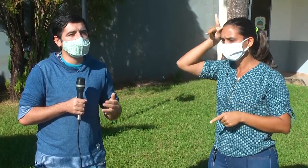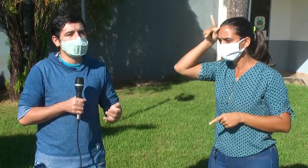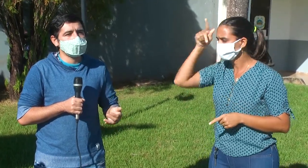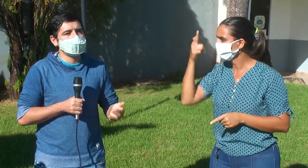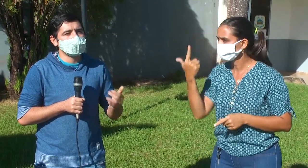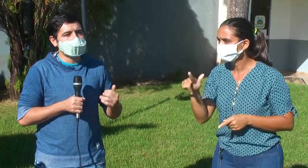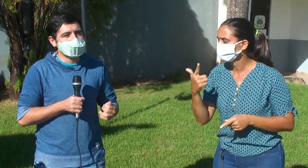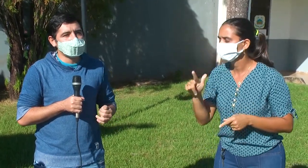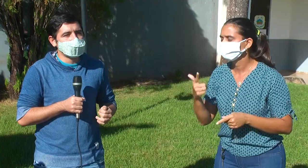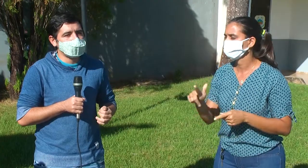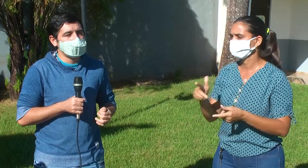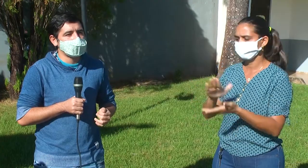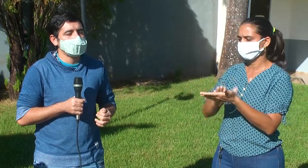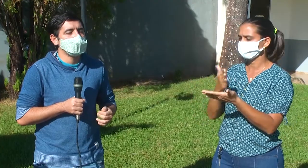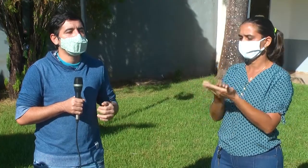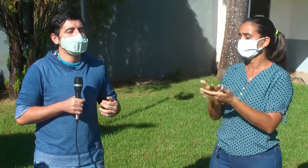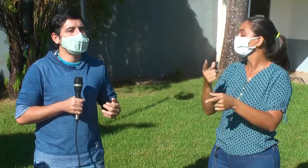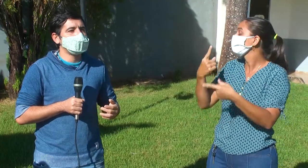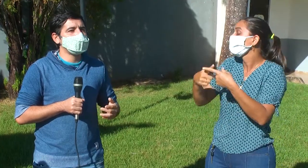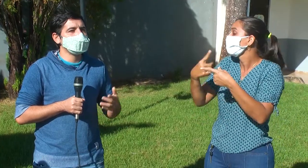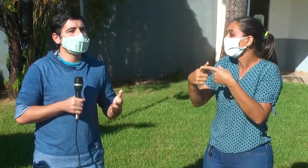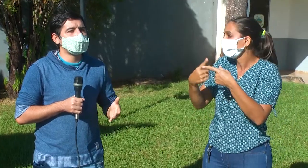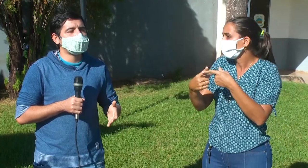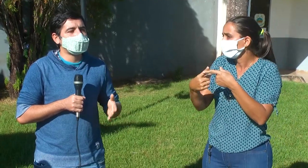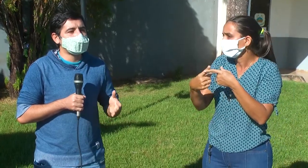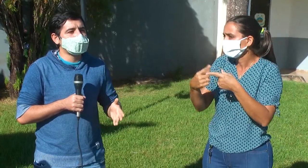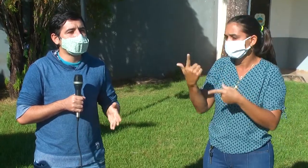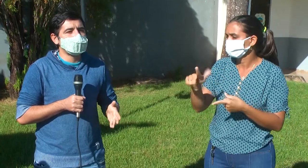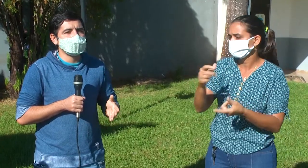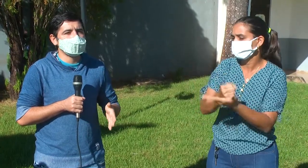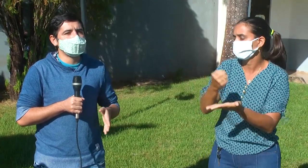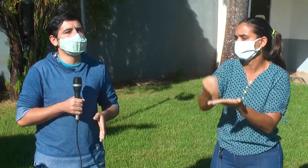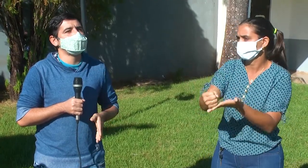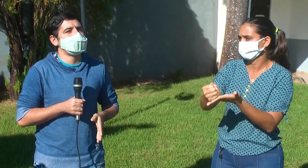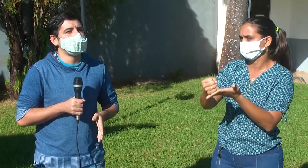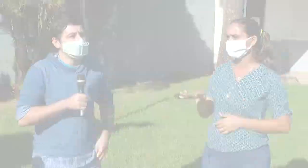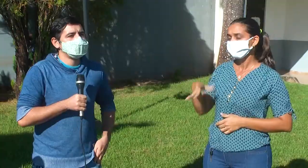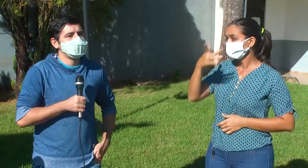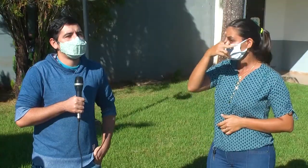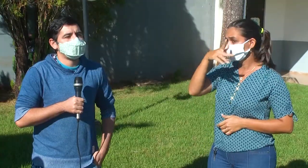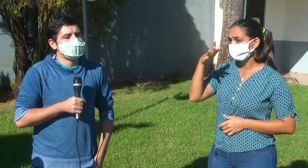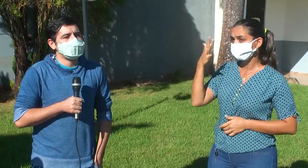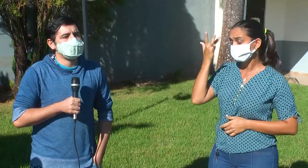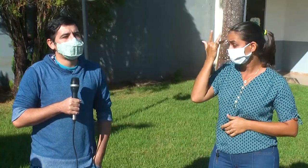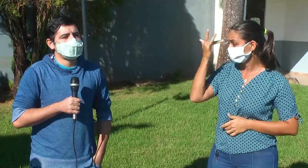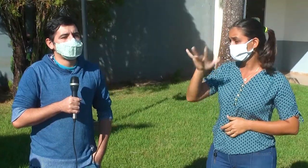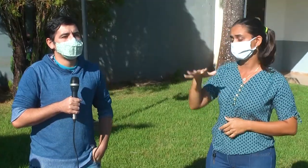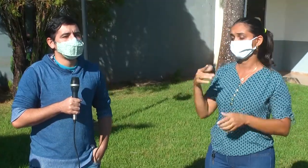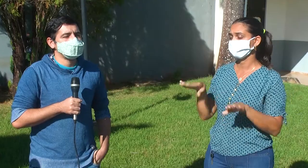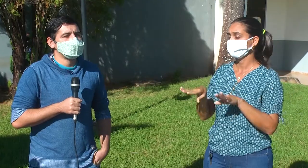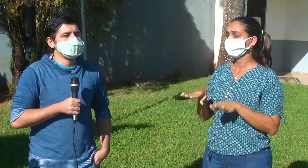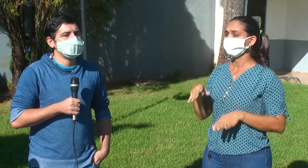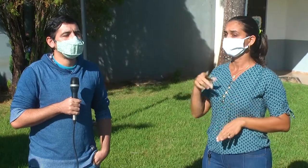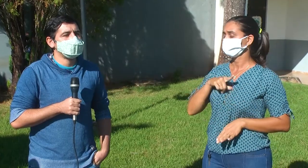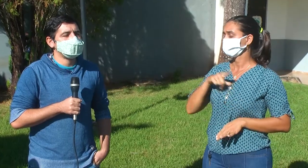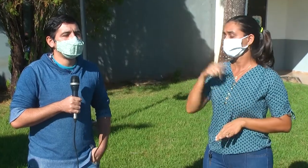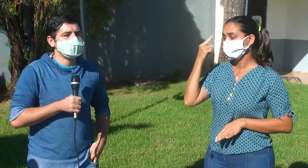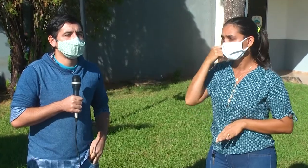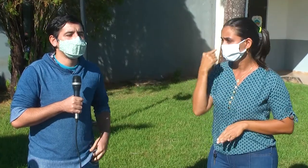concurso que estava em aberto não constava com a vaga para esse profissional. Hoje, a comunidade de Rolim de Moura é composta por